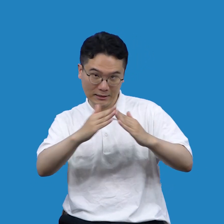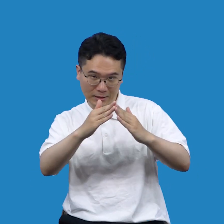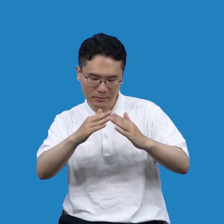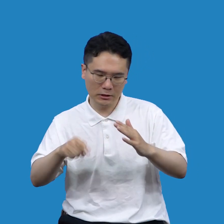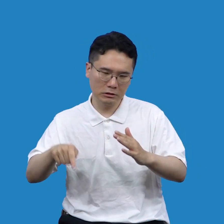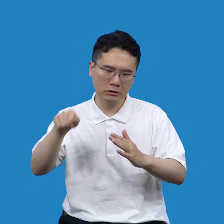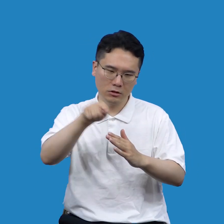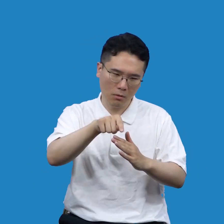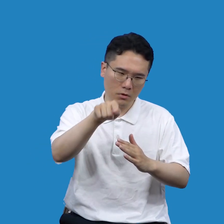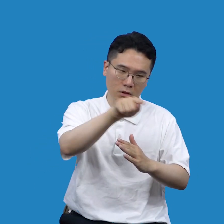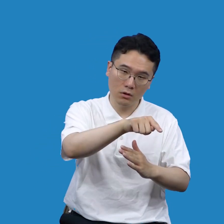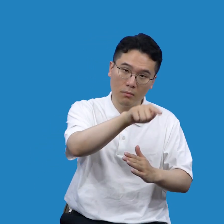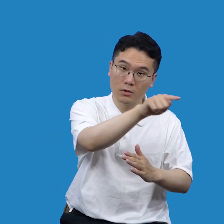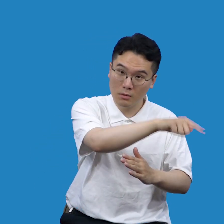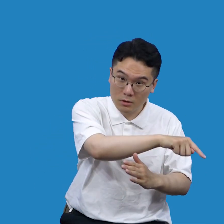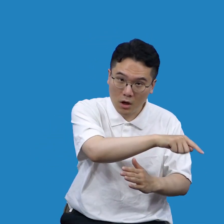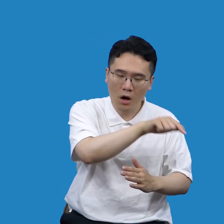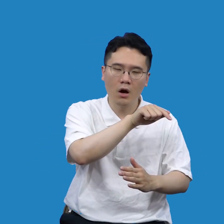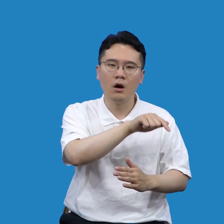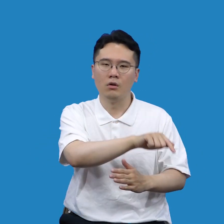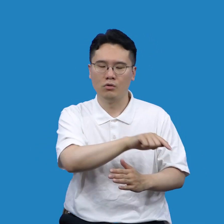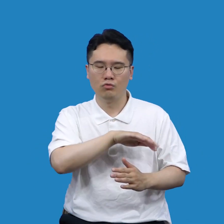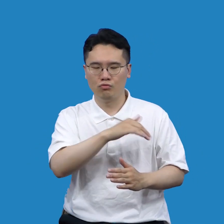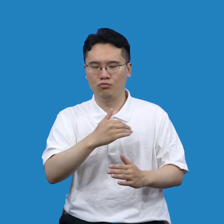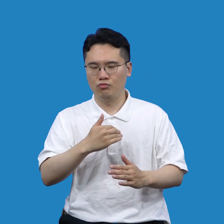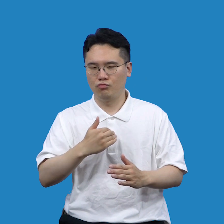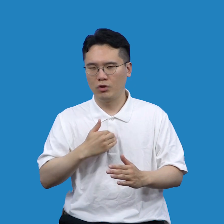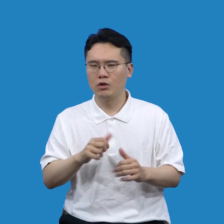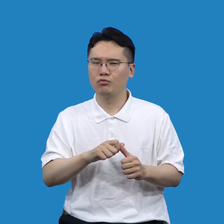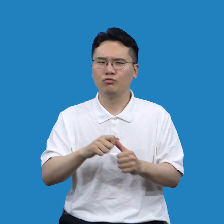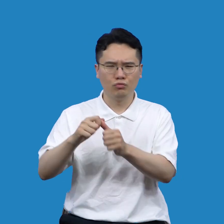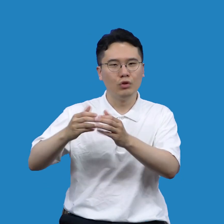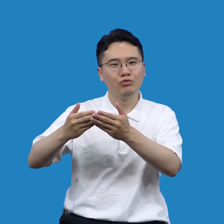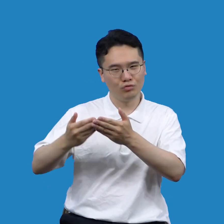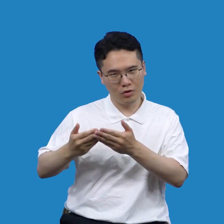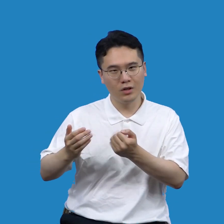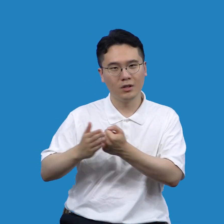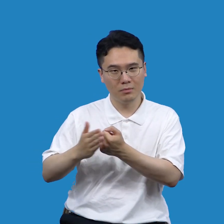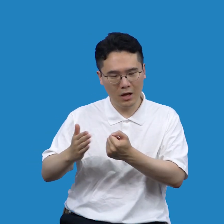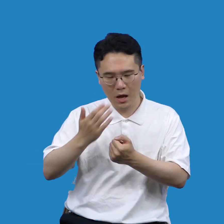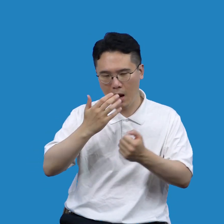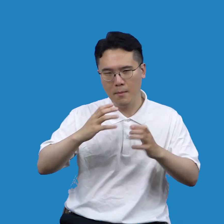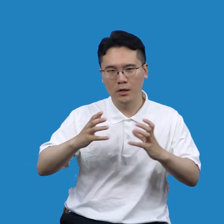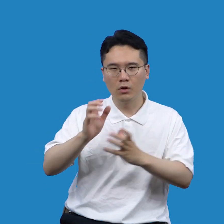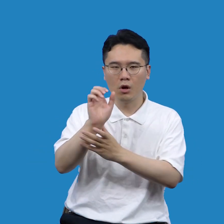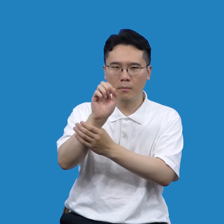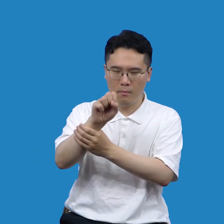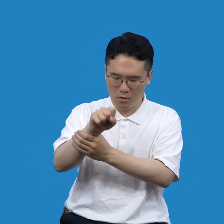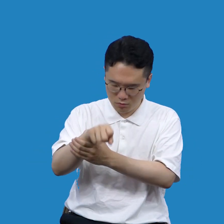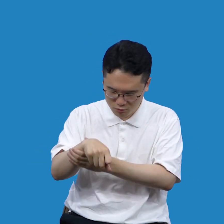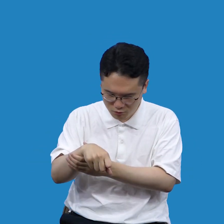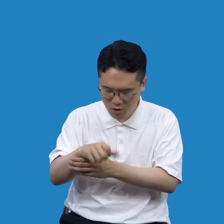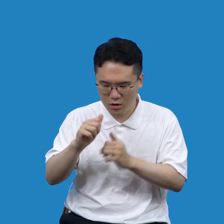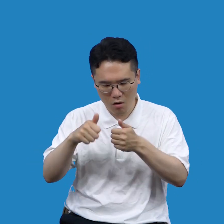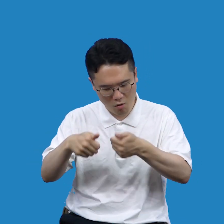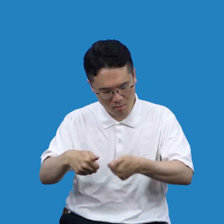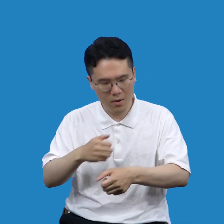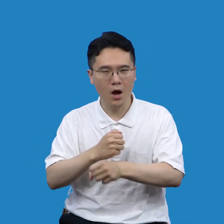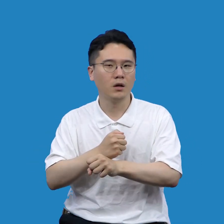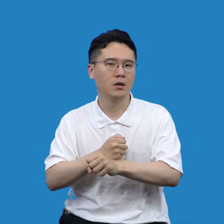집을 구원하셨느니라 하라 하매 백성이 머리 숙여 경배하니라.